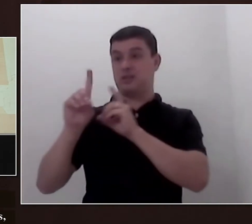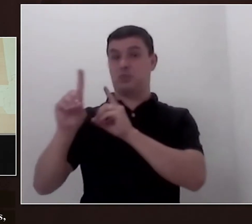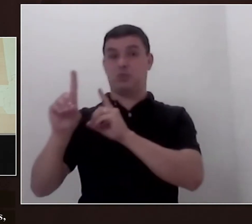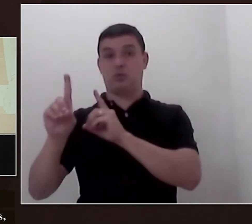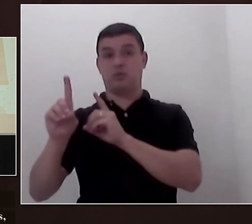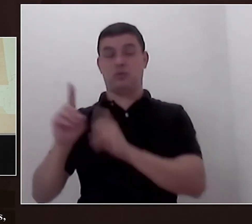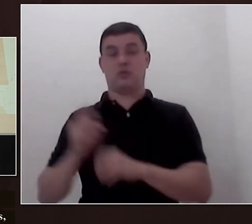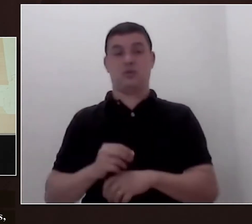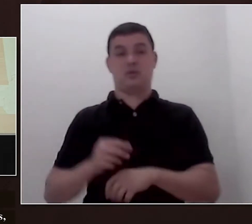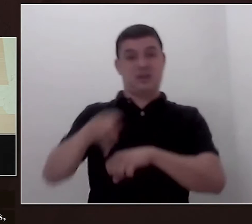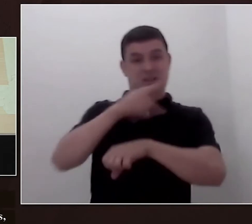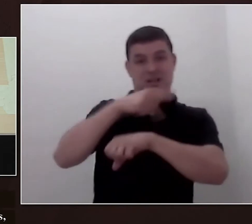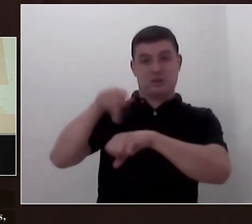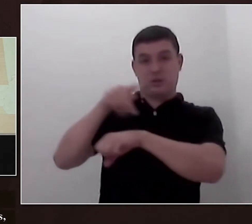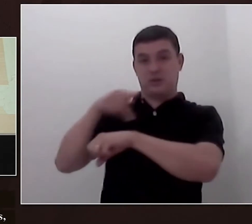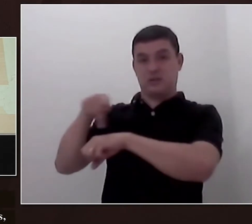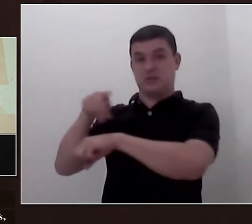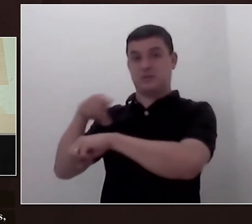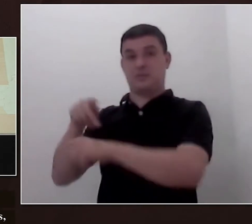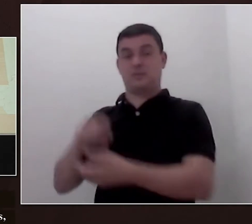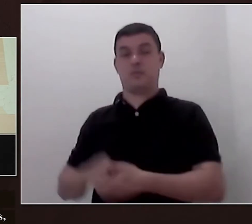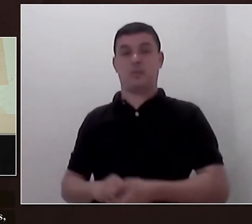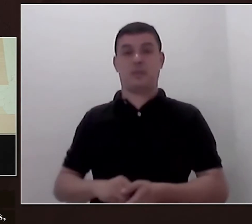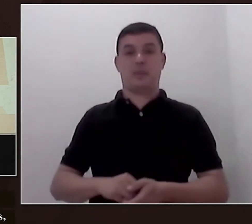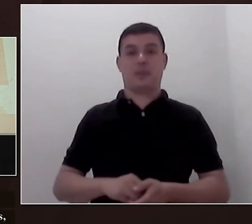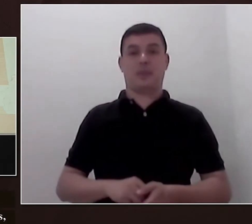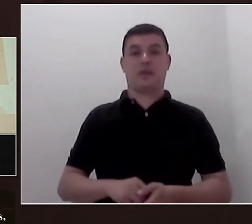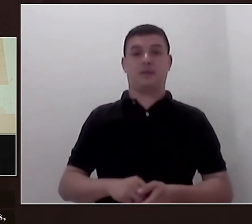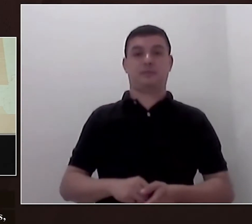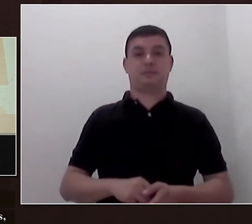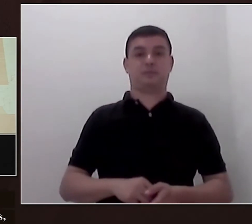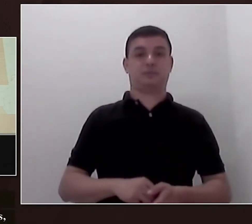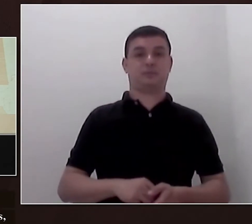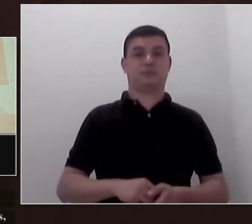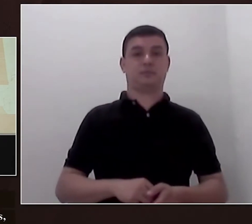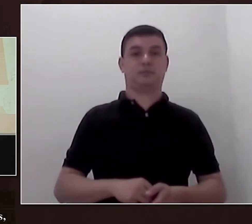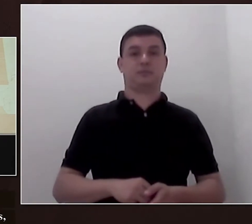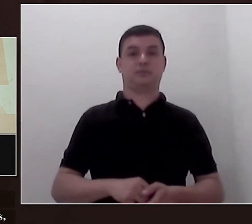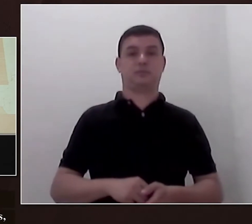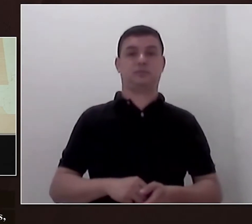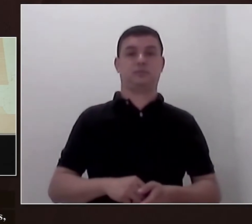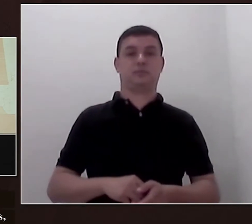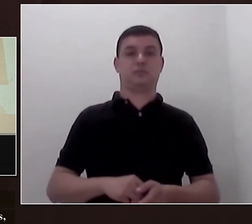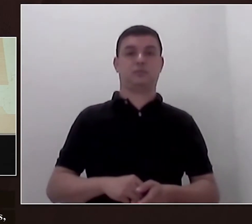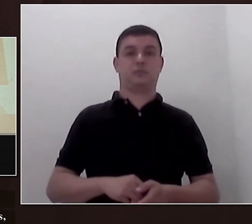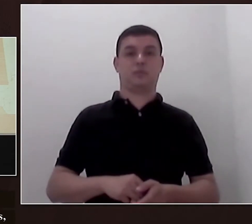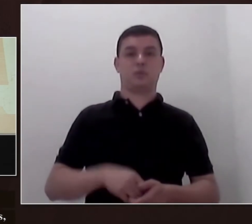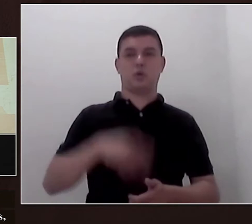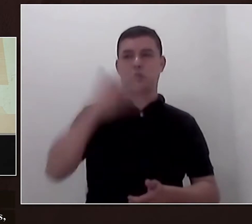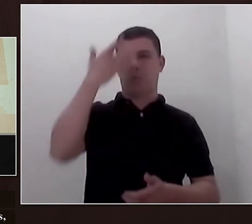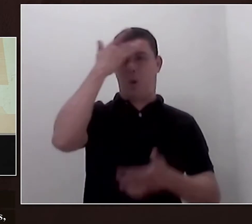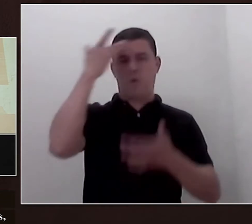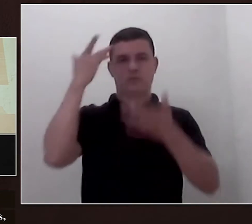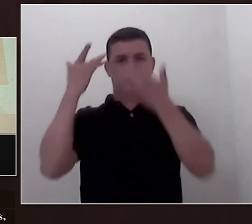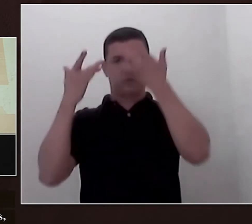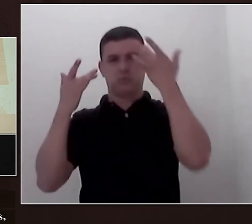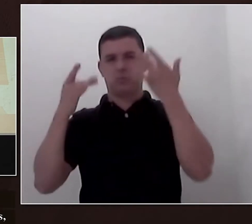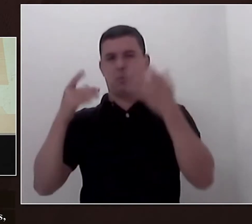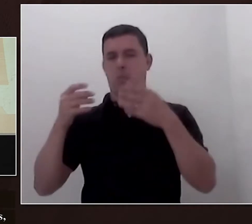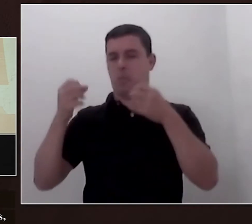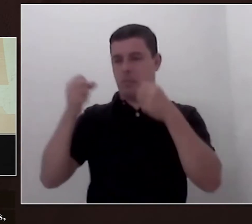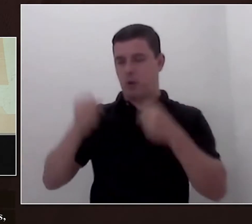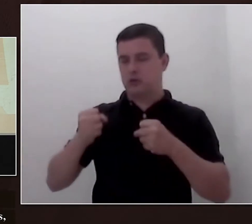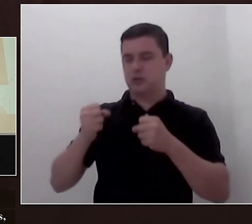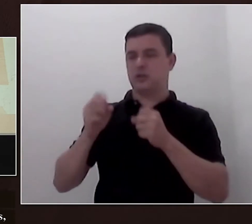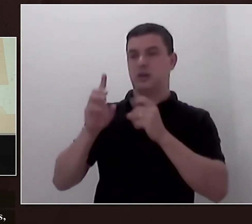Sem discriminação. Todos os povos, todas as nações podem ser discípulos. Fazer discípulos